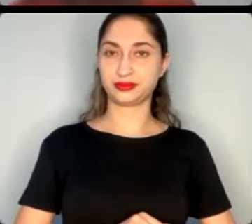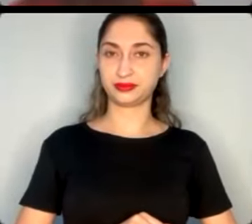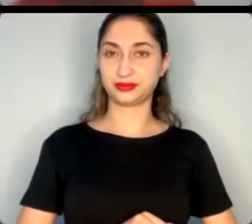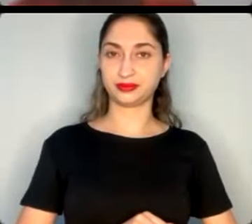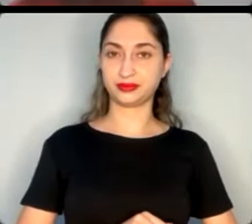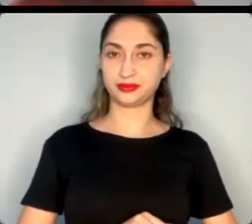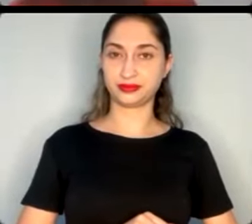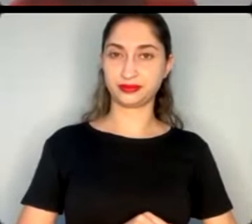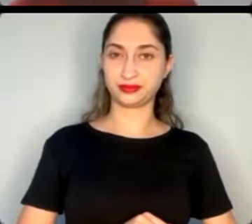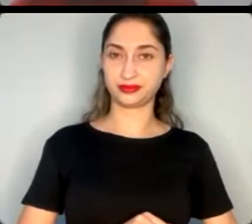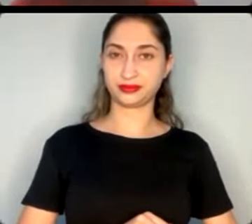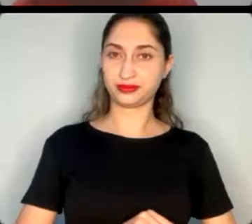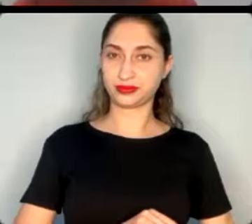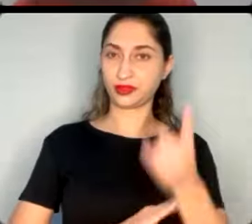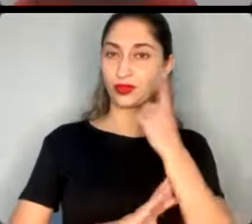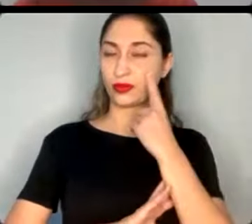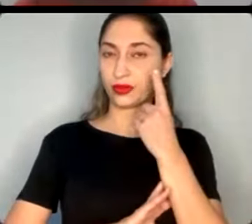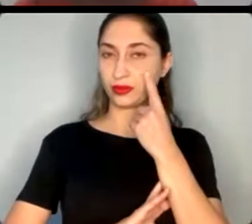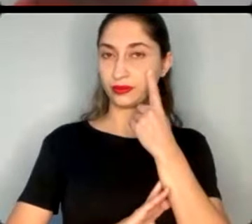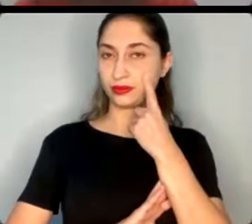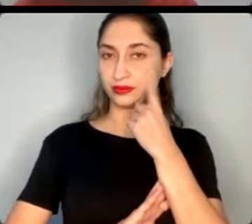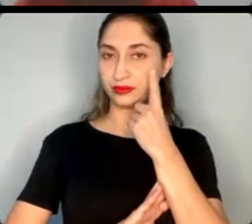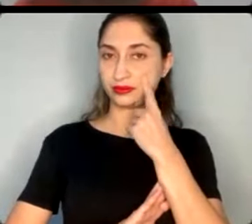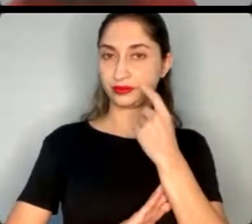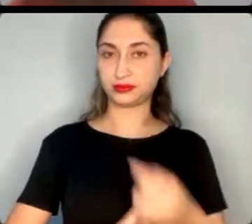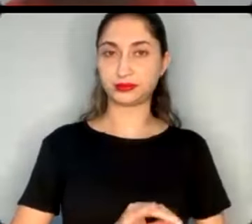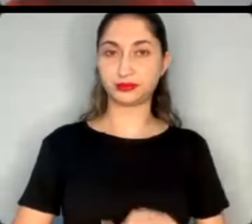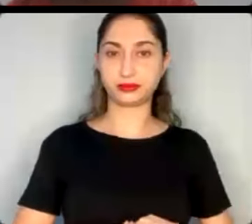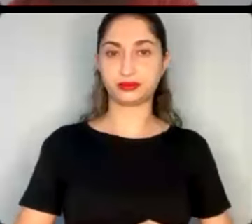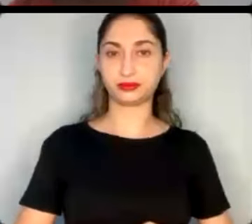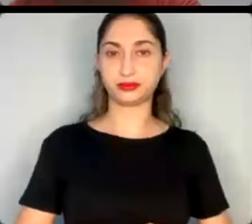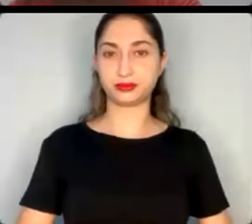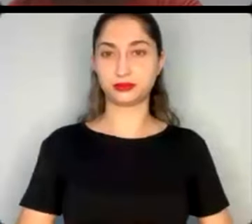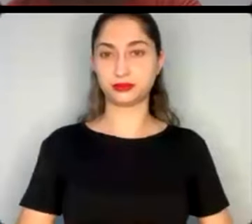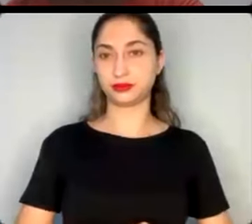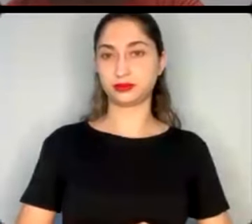do membro superior.